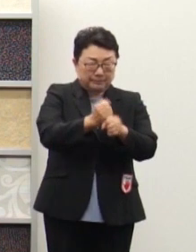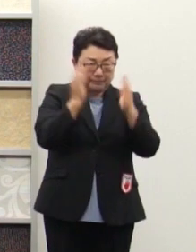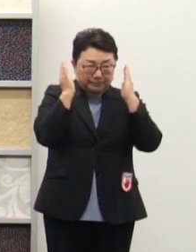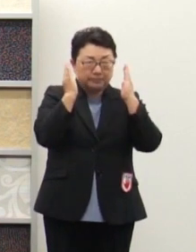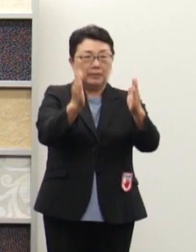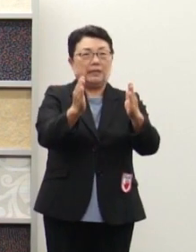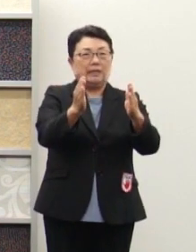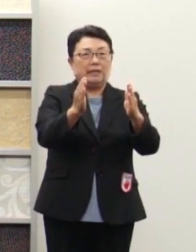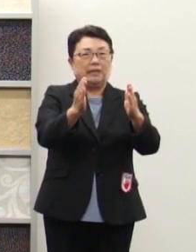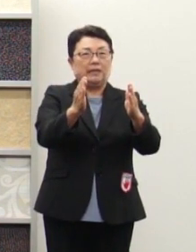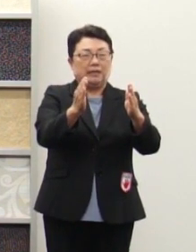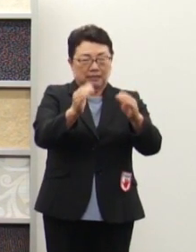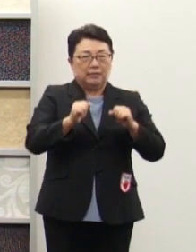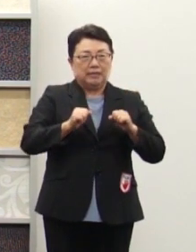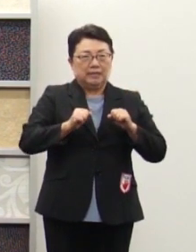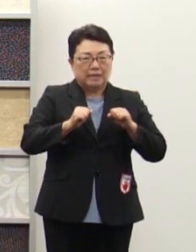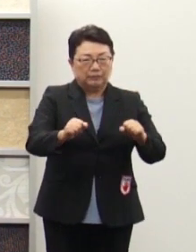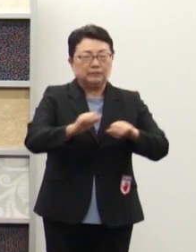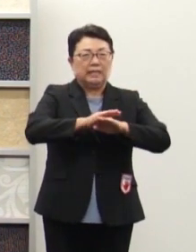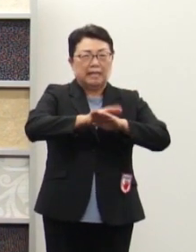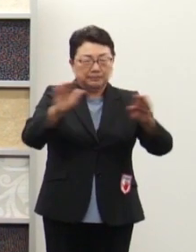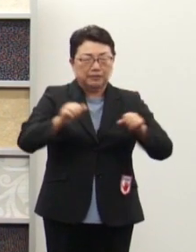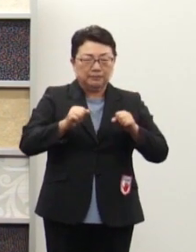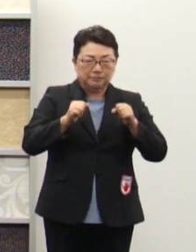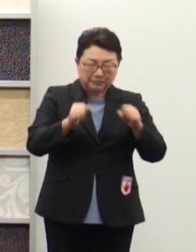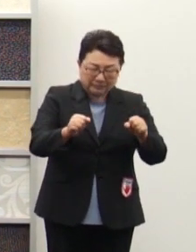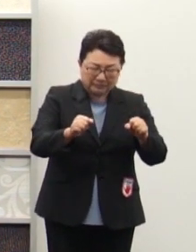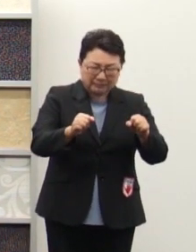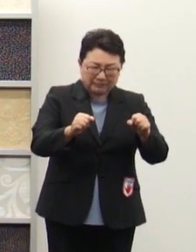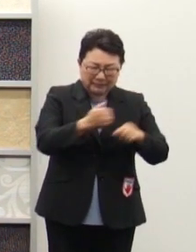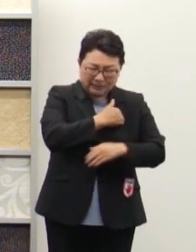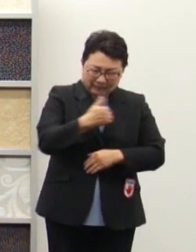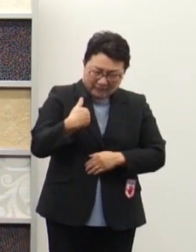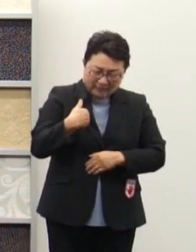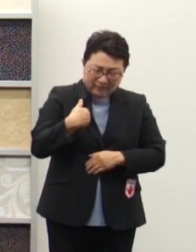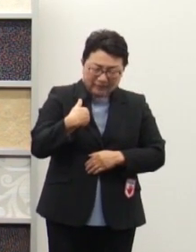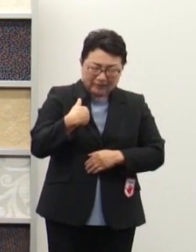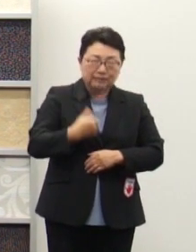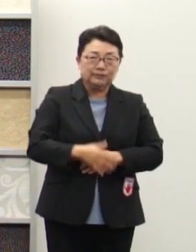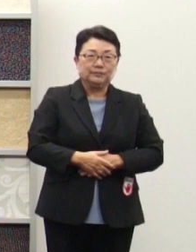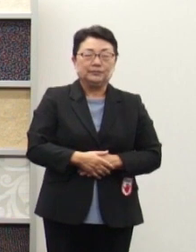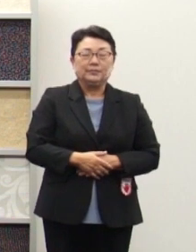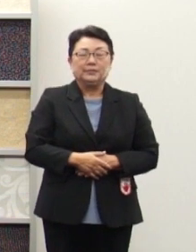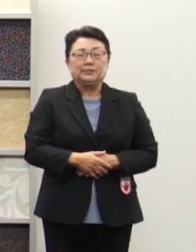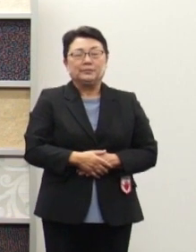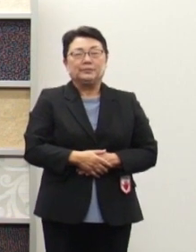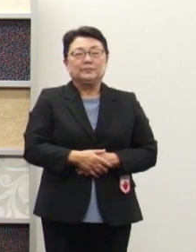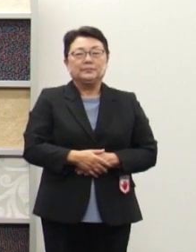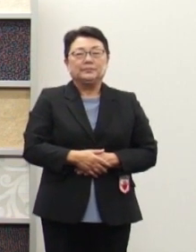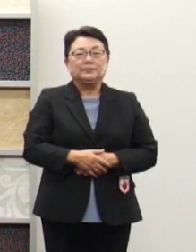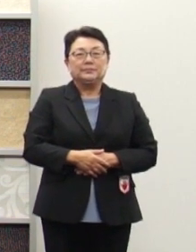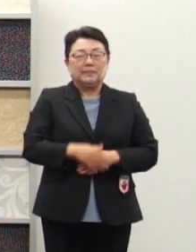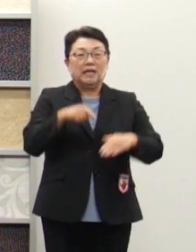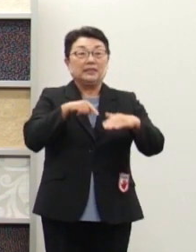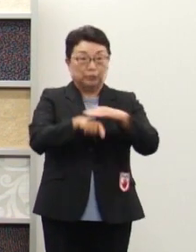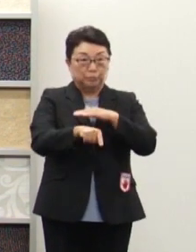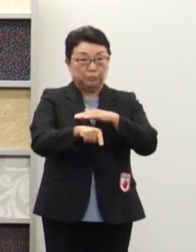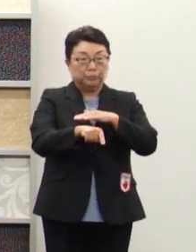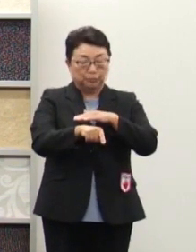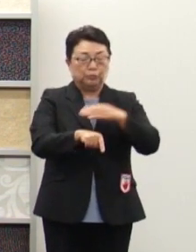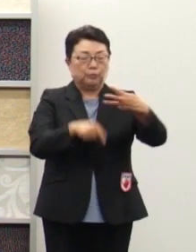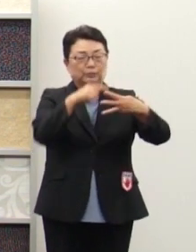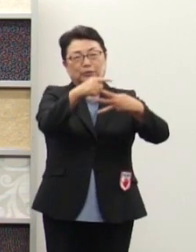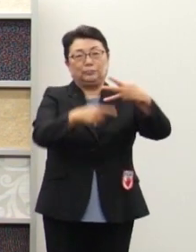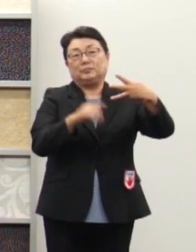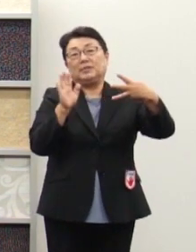にアクセルを踏んでいく、こういう時期が到来したと考えております。以下理由として3点申し述